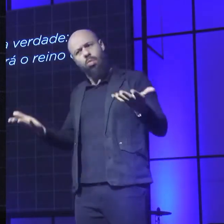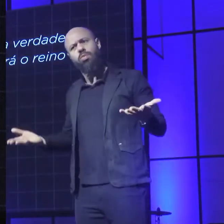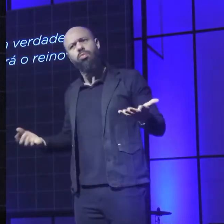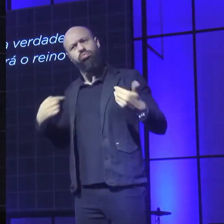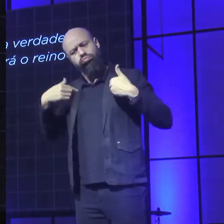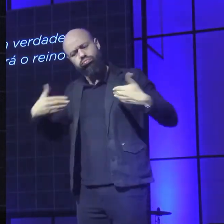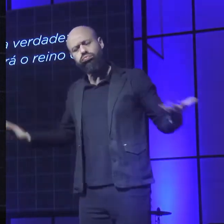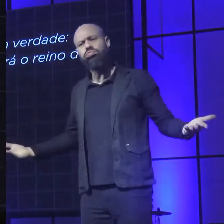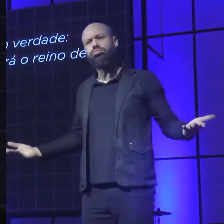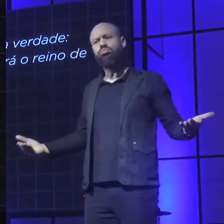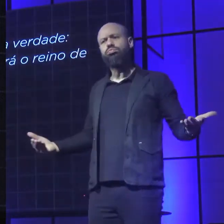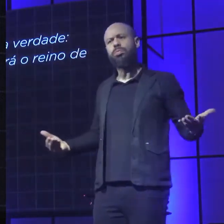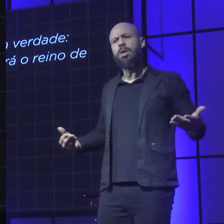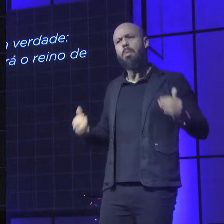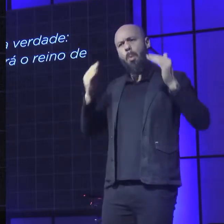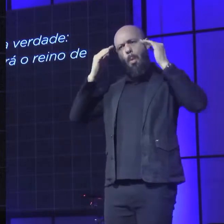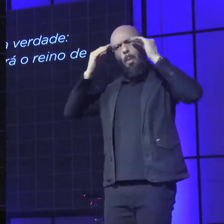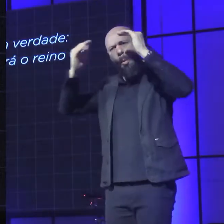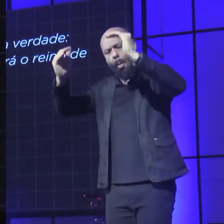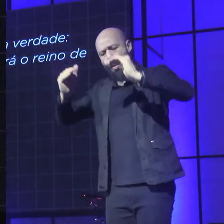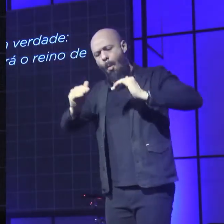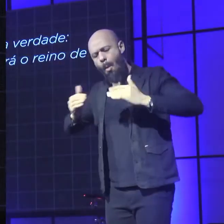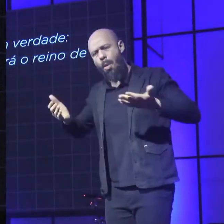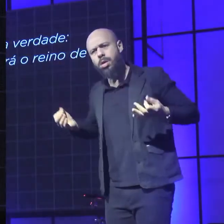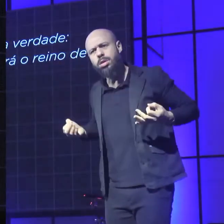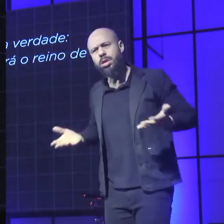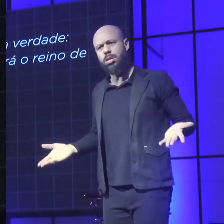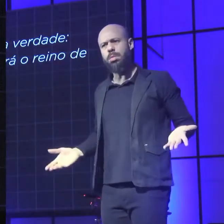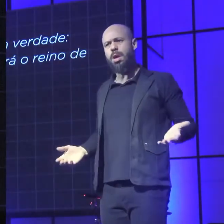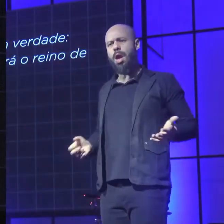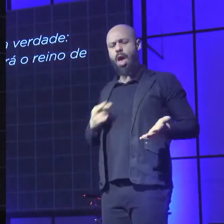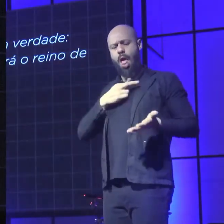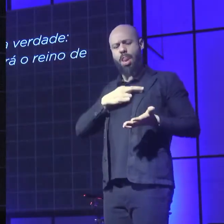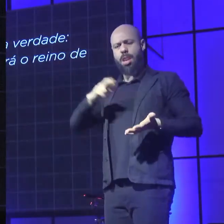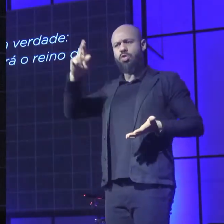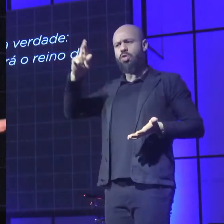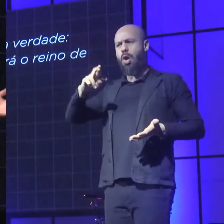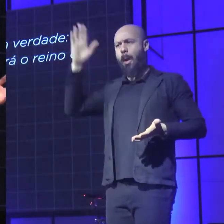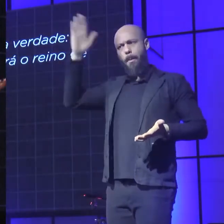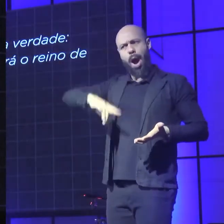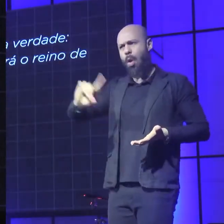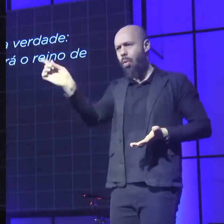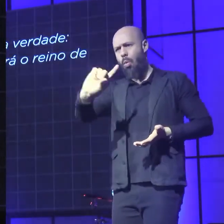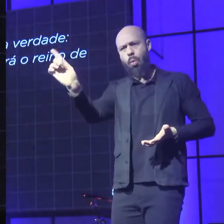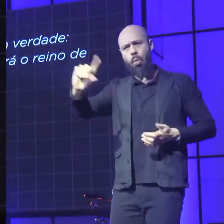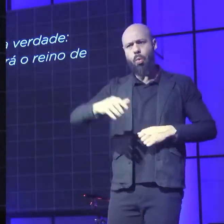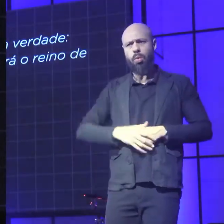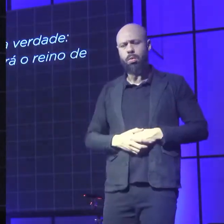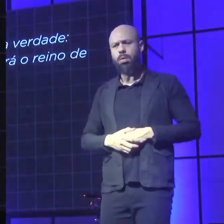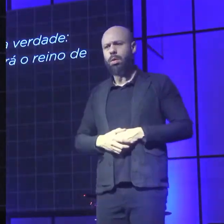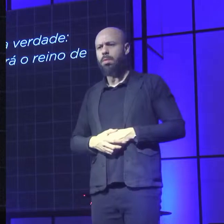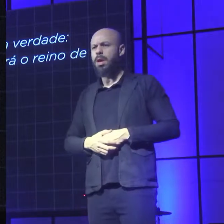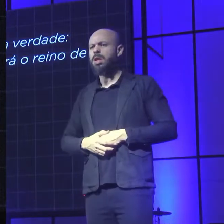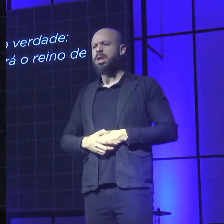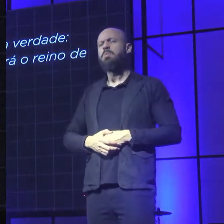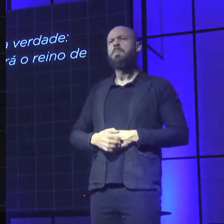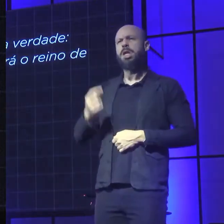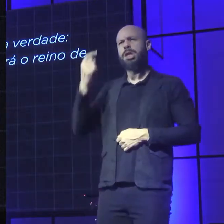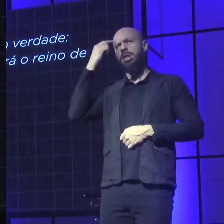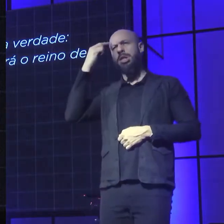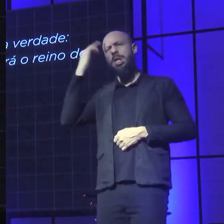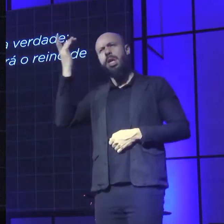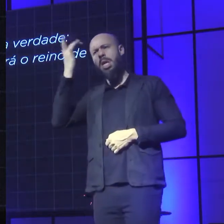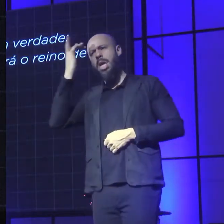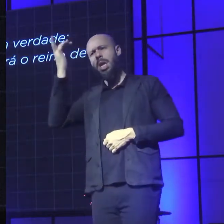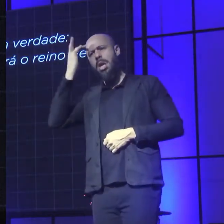um homem honesto, um homem religioso, um homem que não fazia mal para ninguém, um homem que tinha bom senso, um homem que vivia